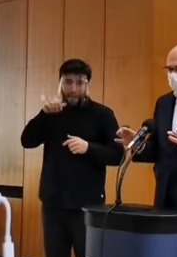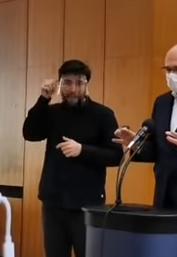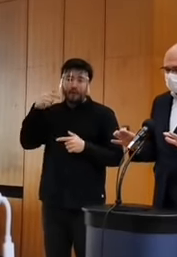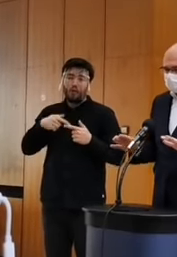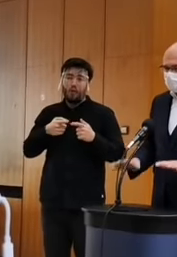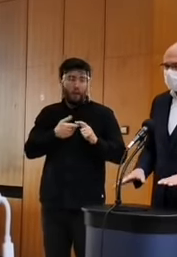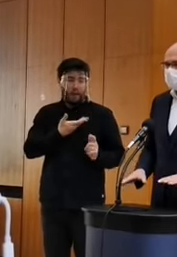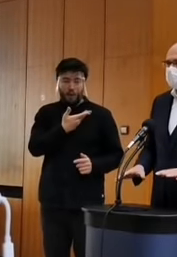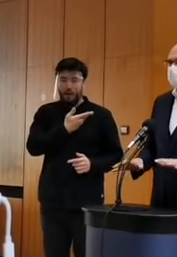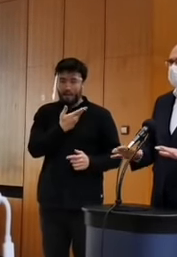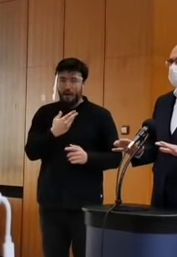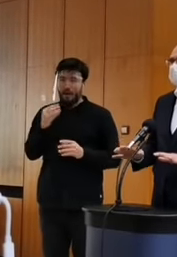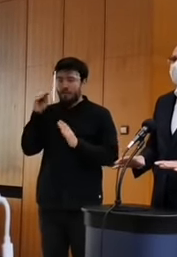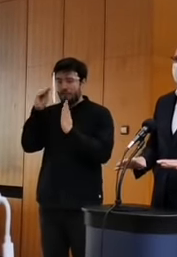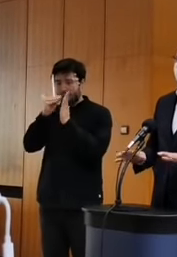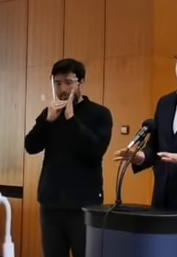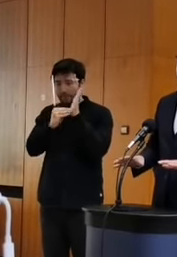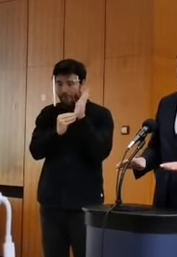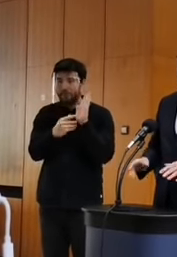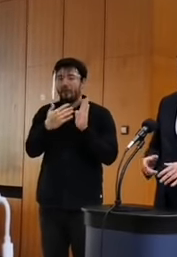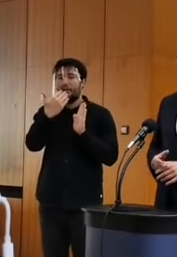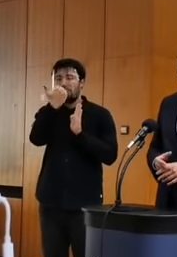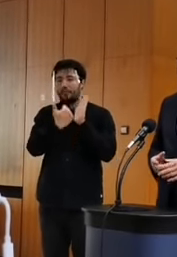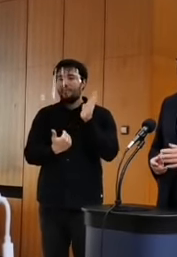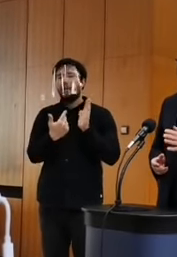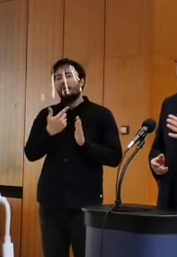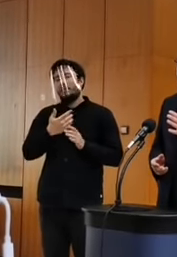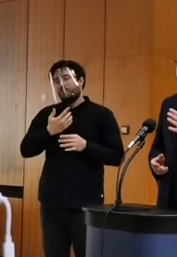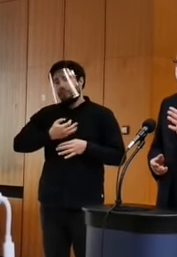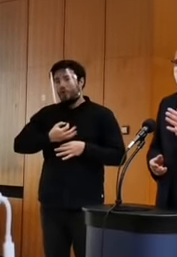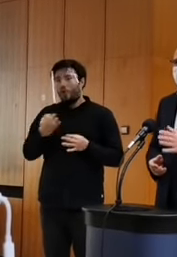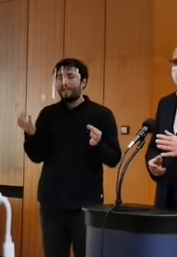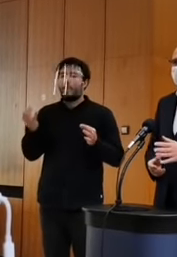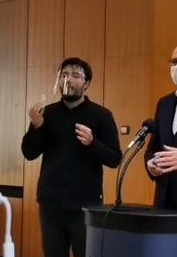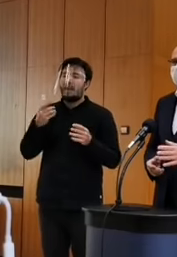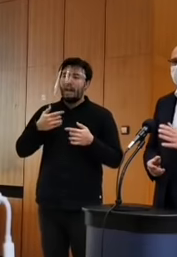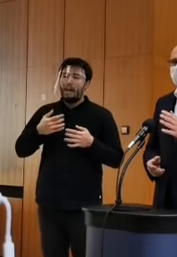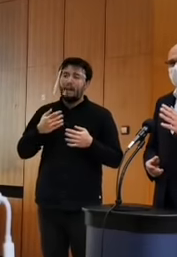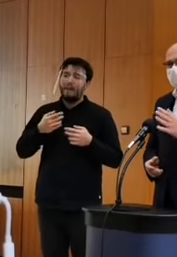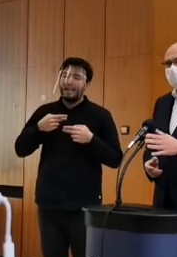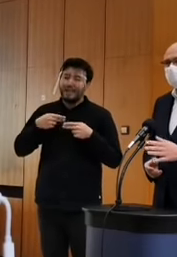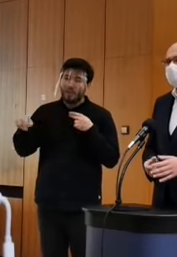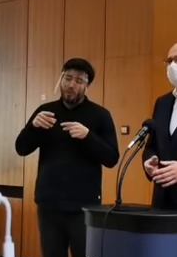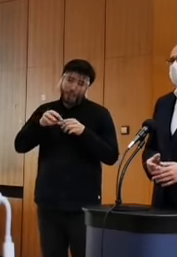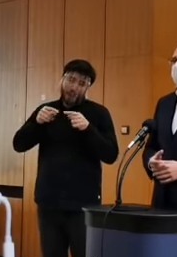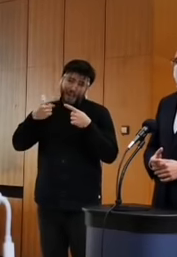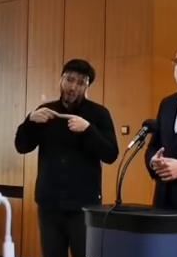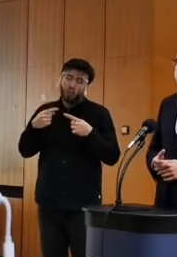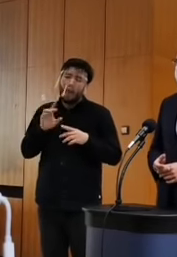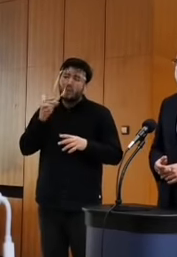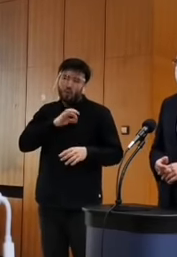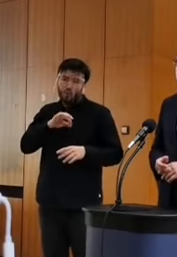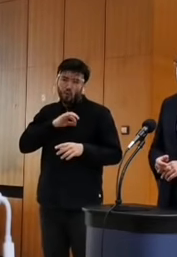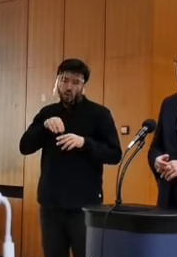musíme si dopriať naozaj otvorenú, úprimnú a najmä kritickú, ale aj kultivovanú